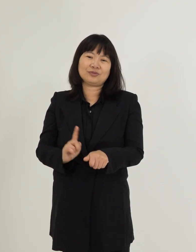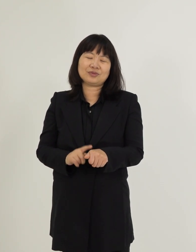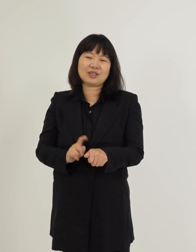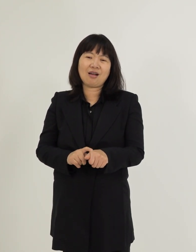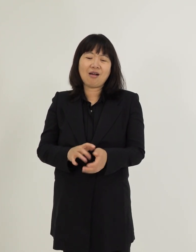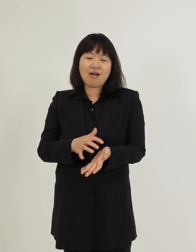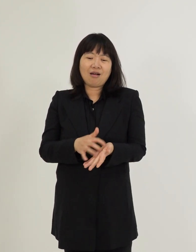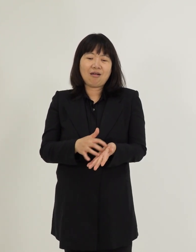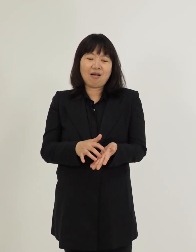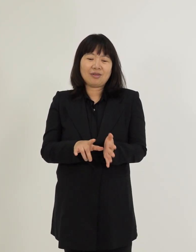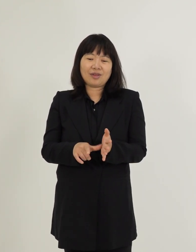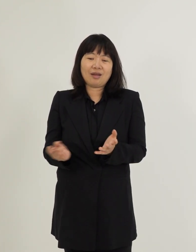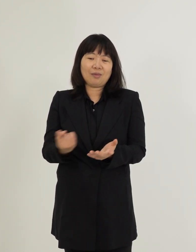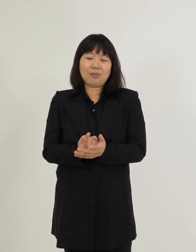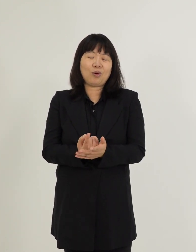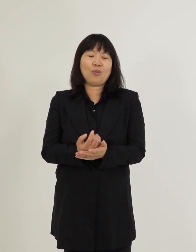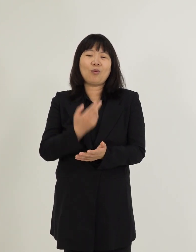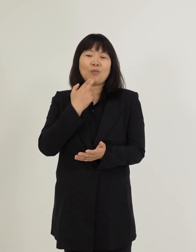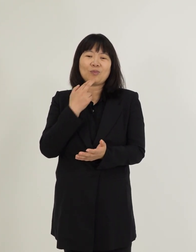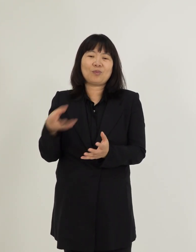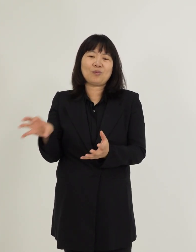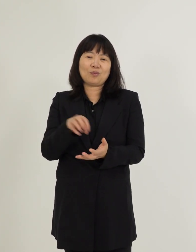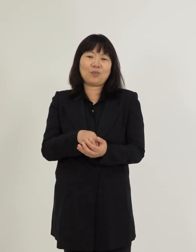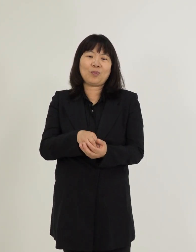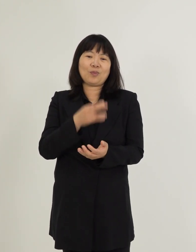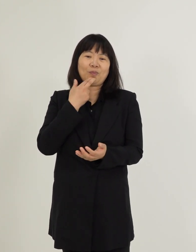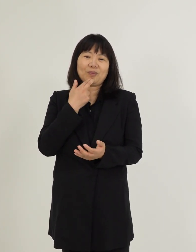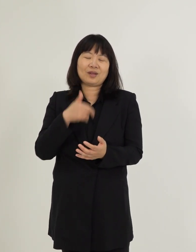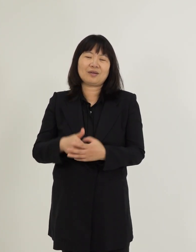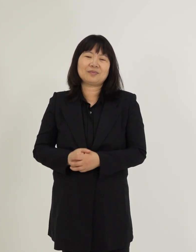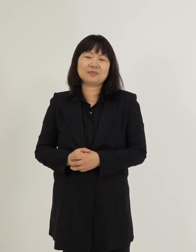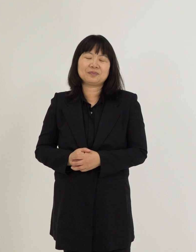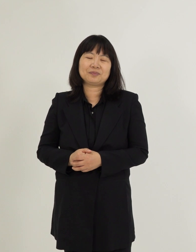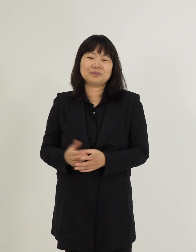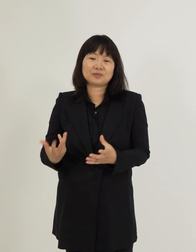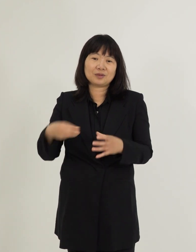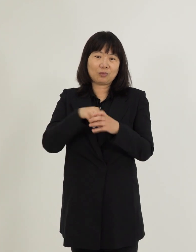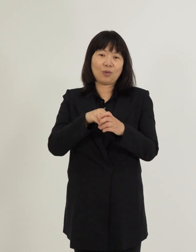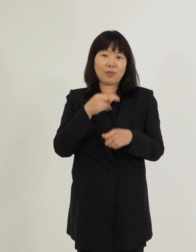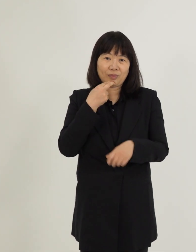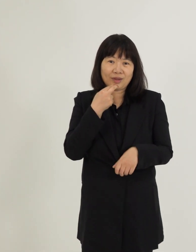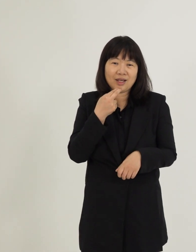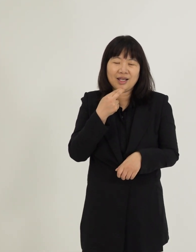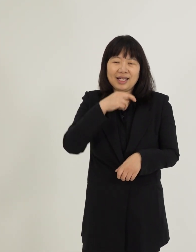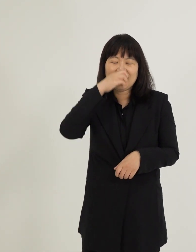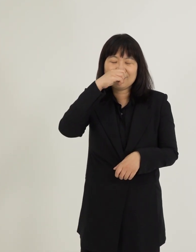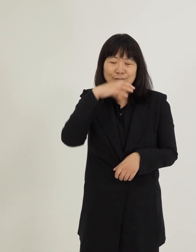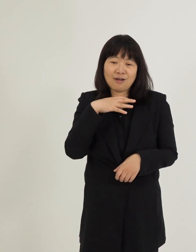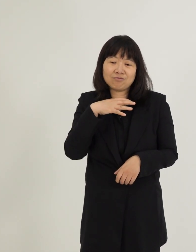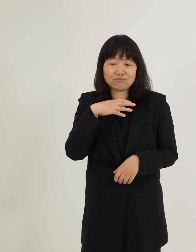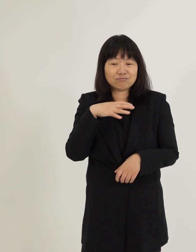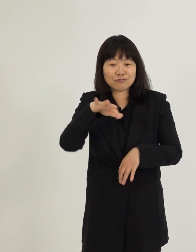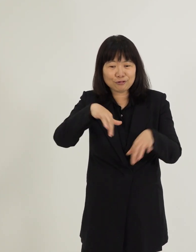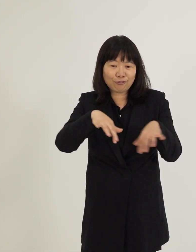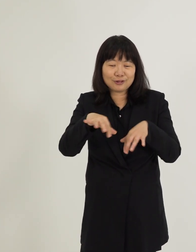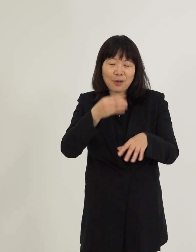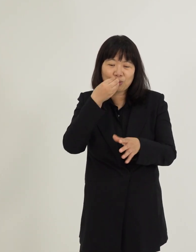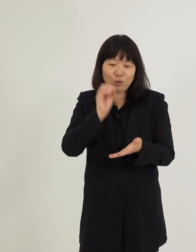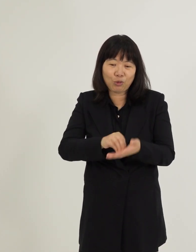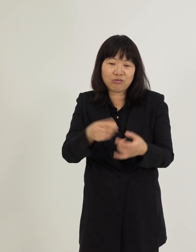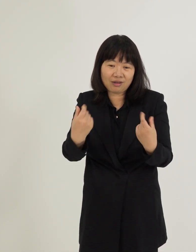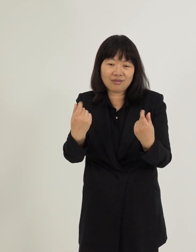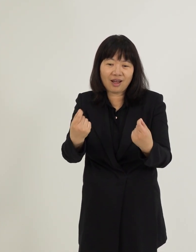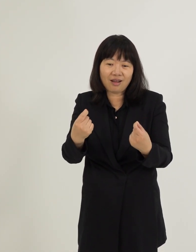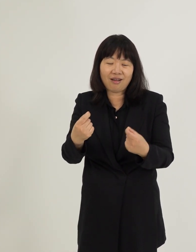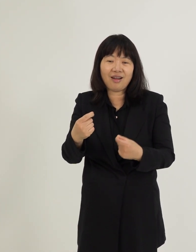숫자에도 들어가지 않는 존재들, 그런 무가치한 그냥 길바닥에 굴러다니는 돌멩이 같은 존재들이 와서